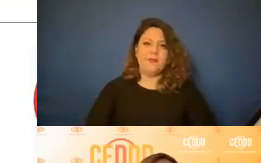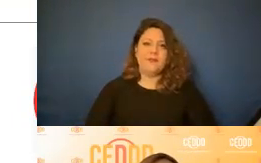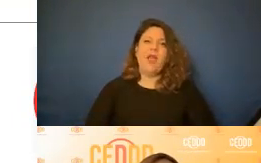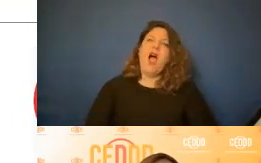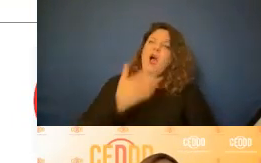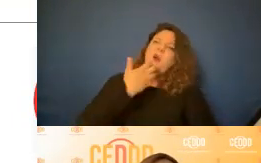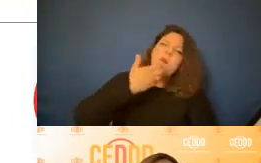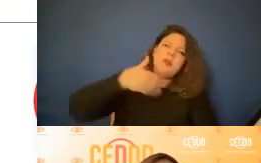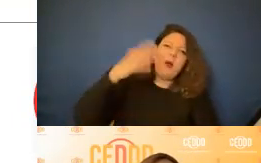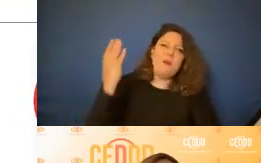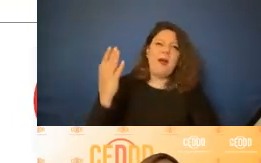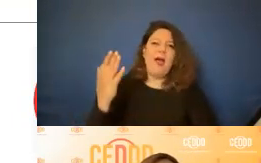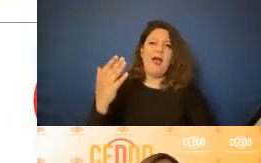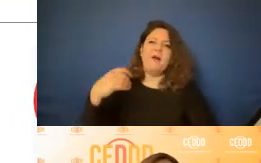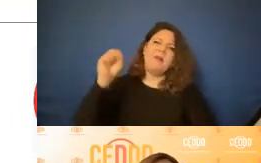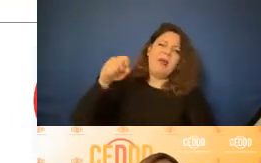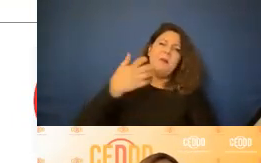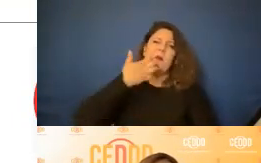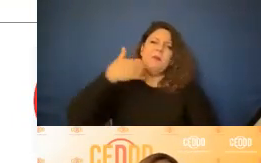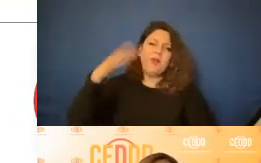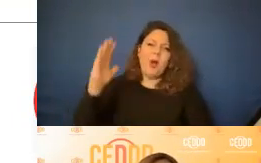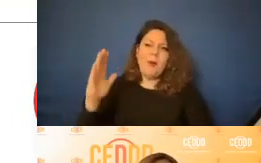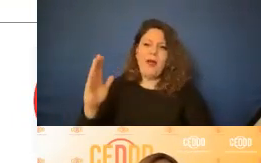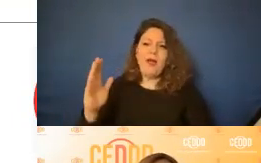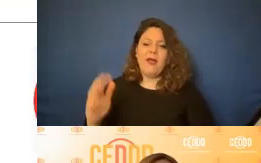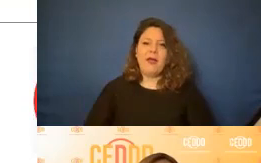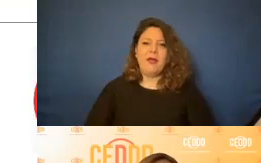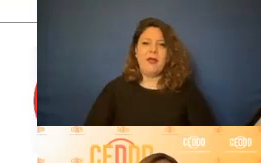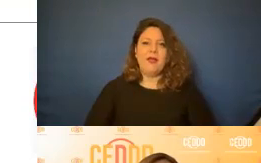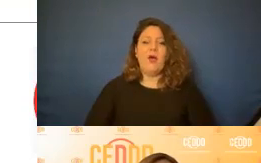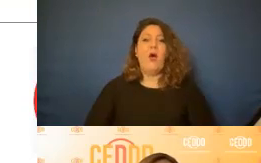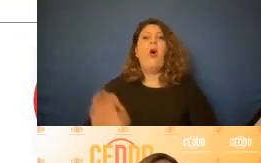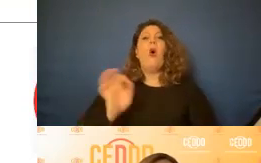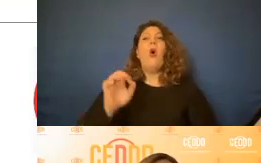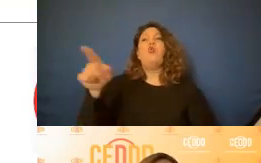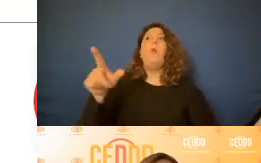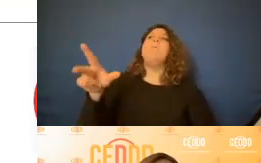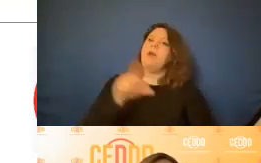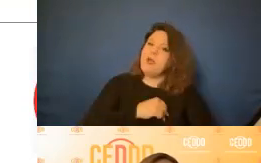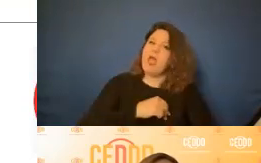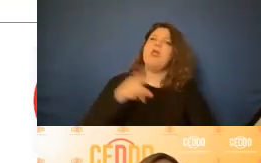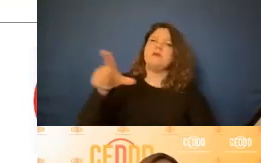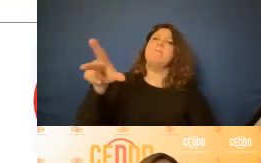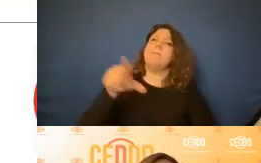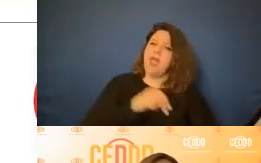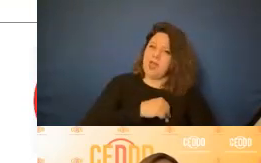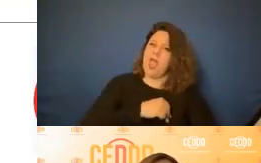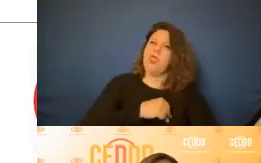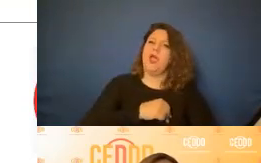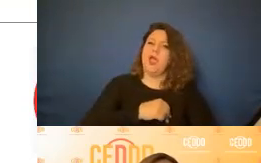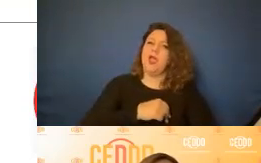bromas, lo que te dicen, no hagas caso, es una broma. O te lo merecías, este se lo merecía, lo estaba